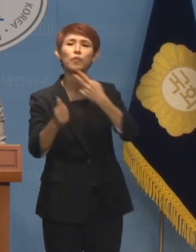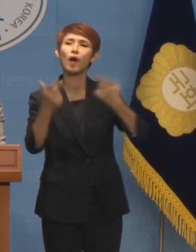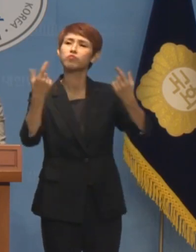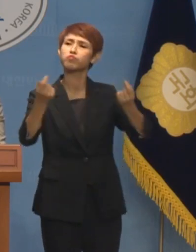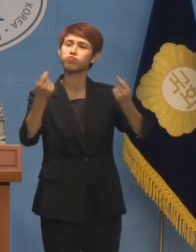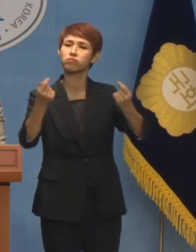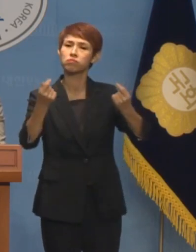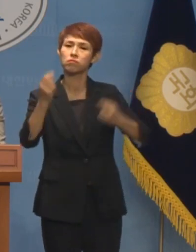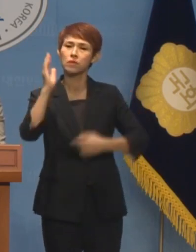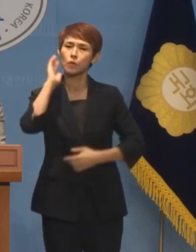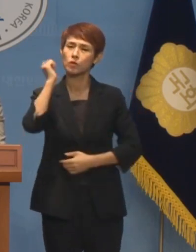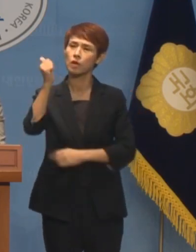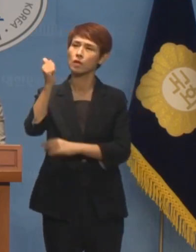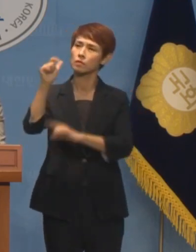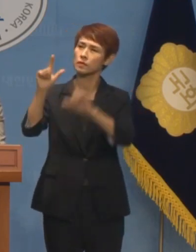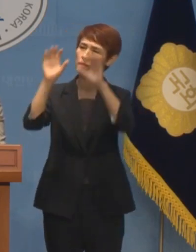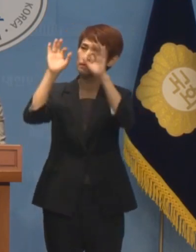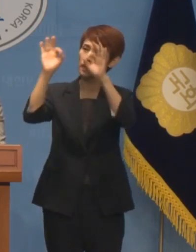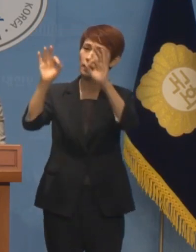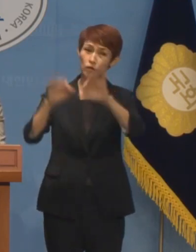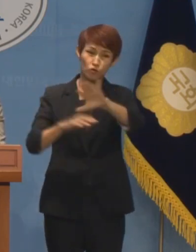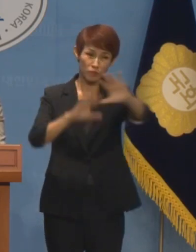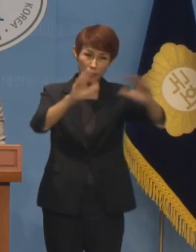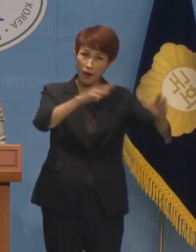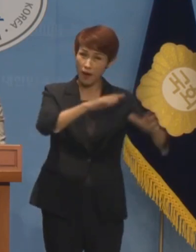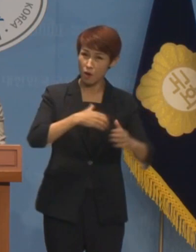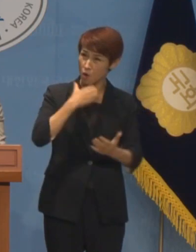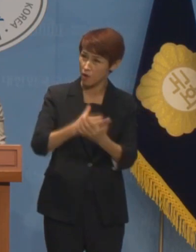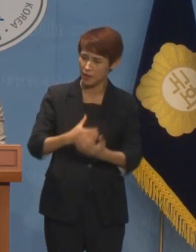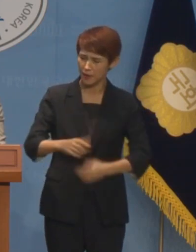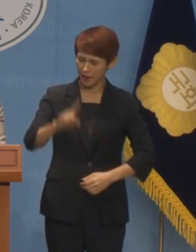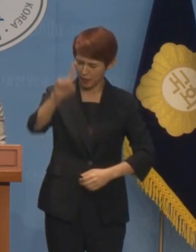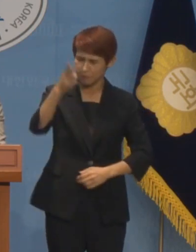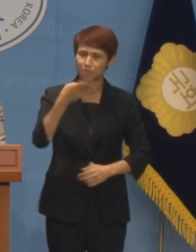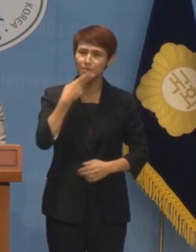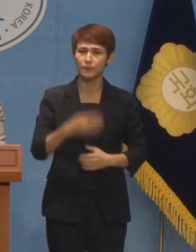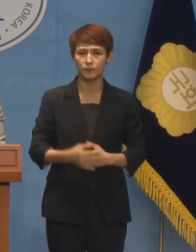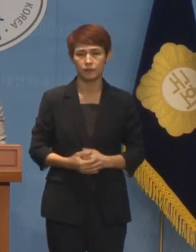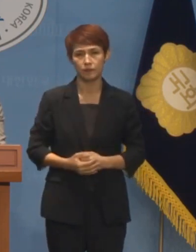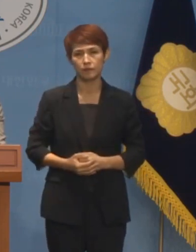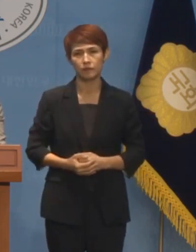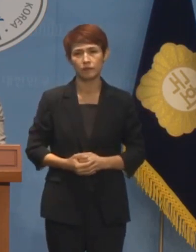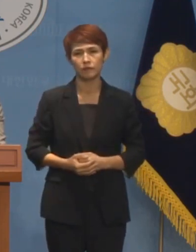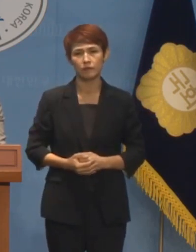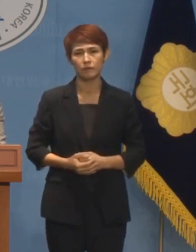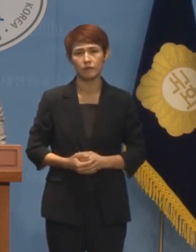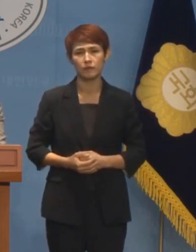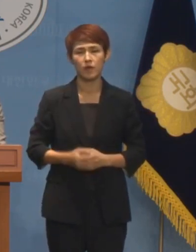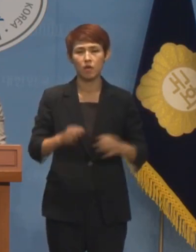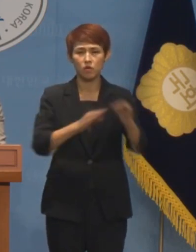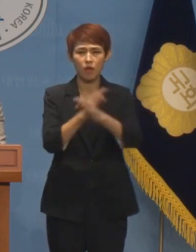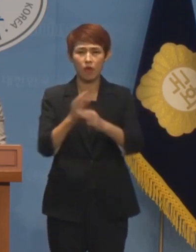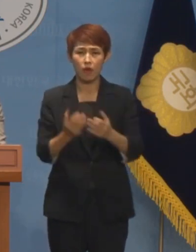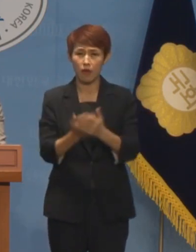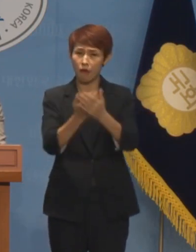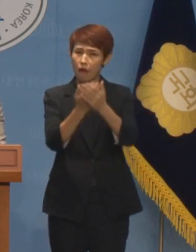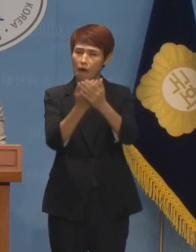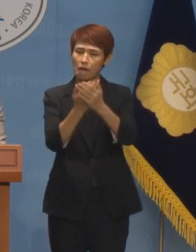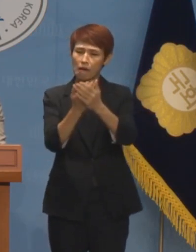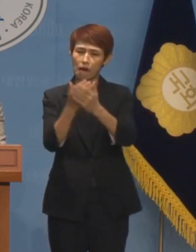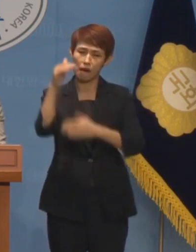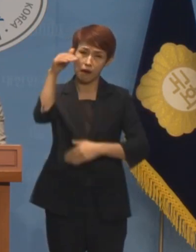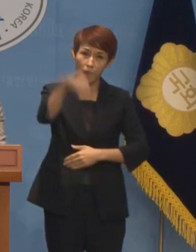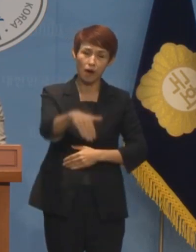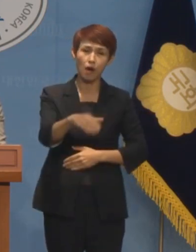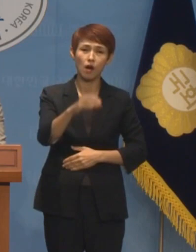대통령의 공허한 메아리에 속을 국민은 없습니다. 2분기 경제성장률 역성장에 OECD